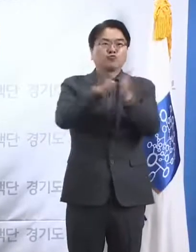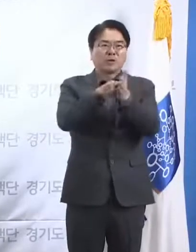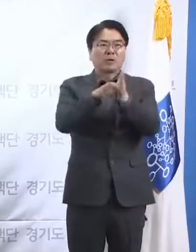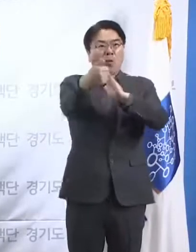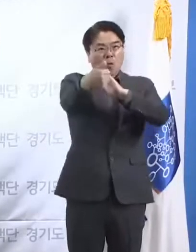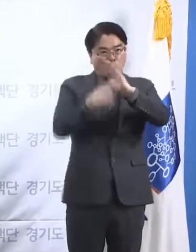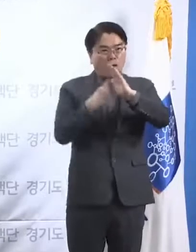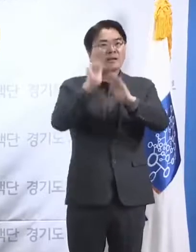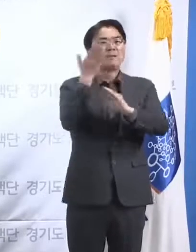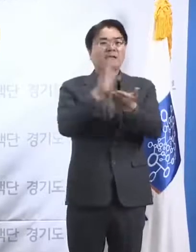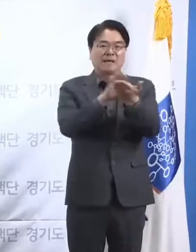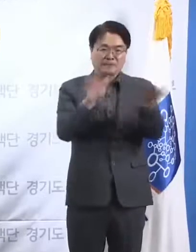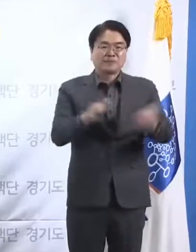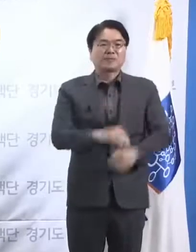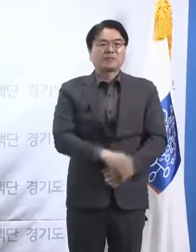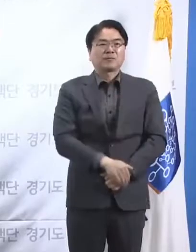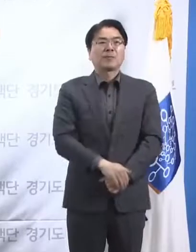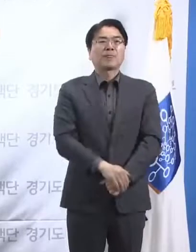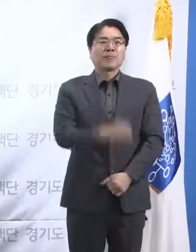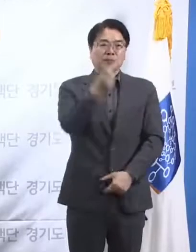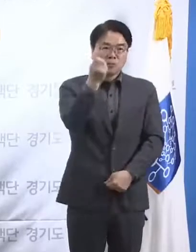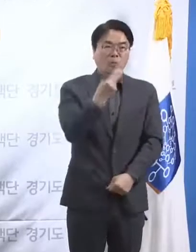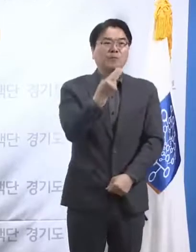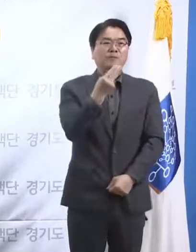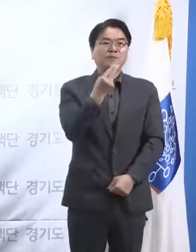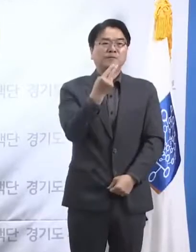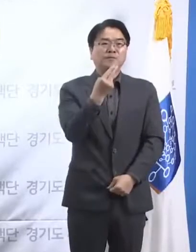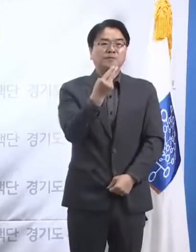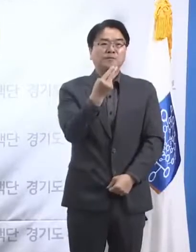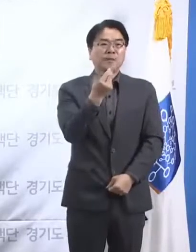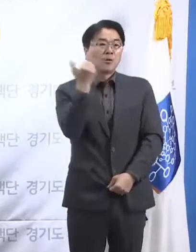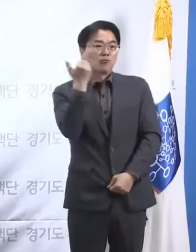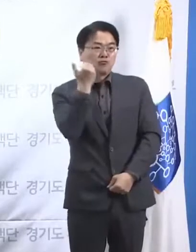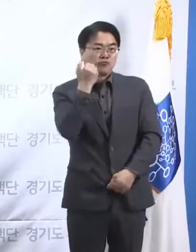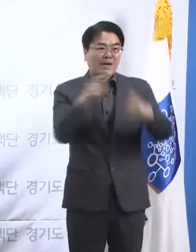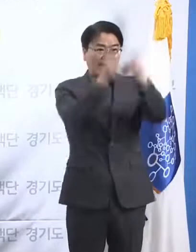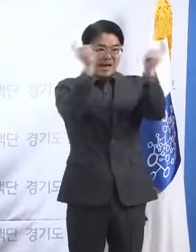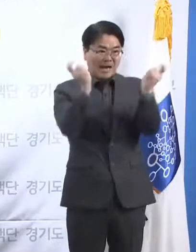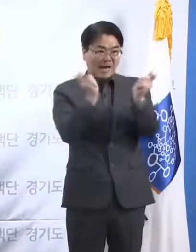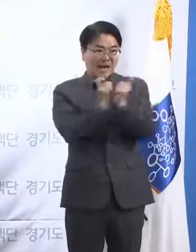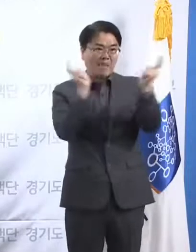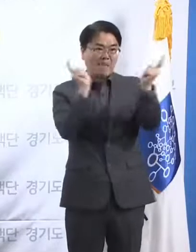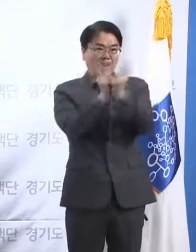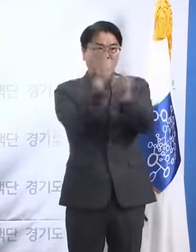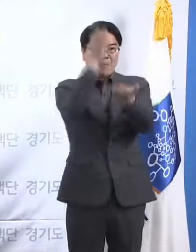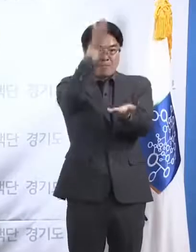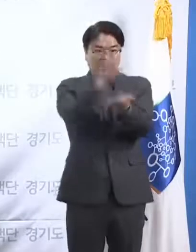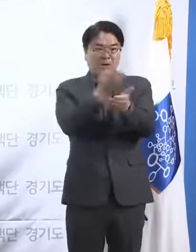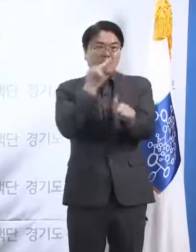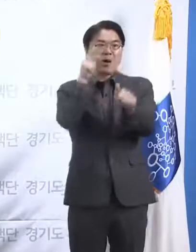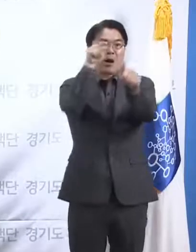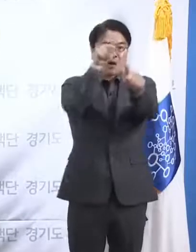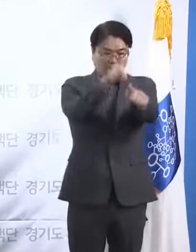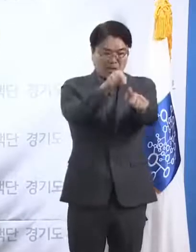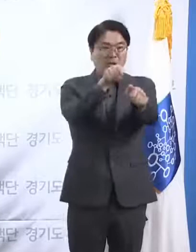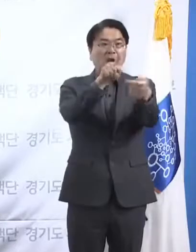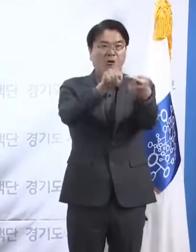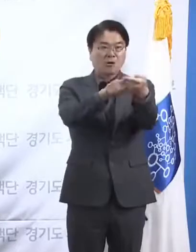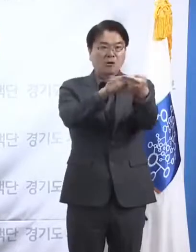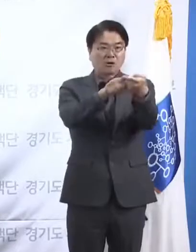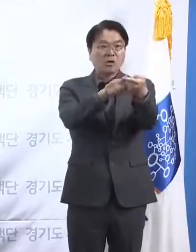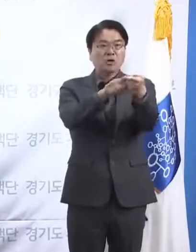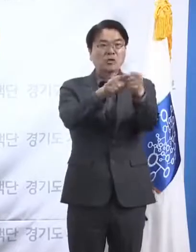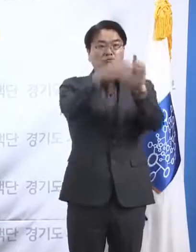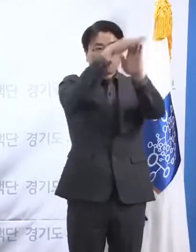합니다. 또한 대인 접촉 금지 명령은 위 업소 마지막